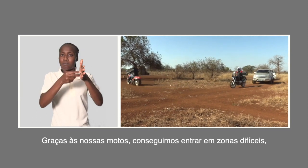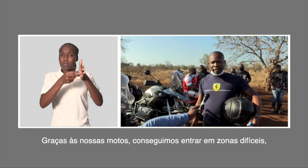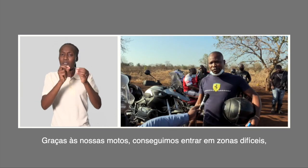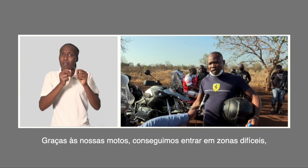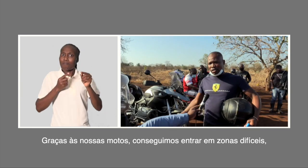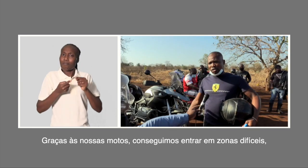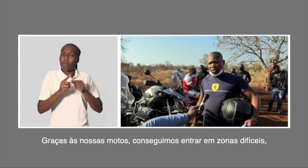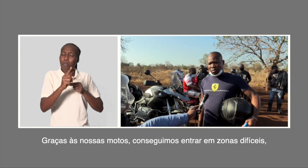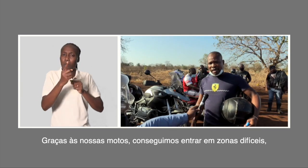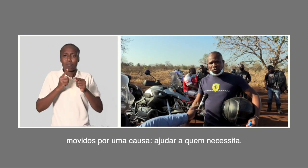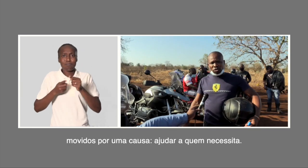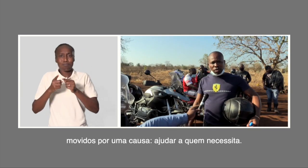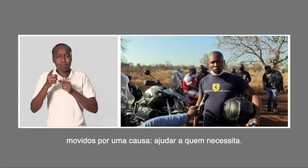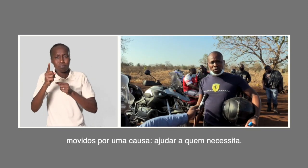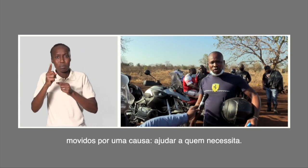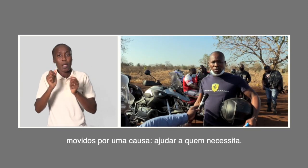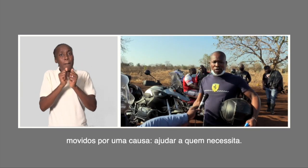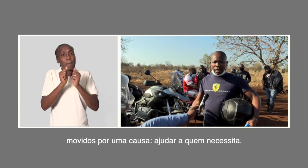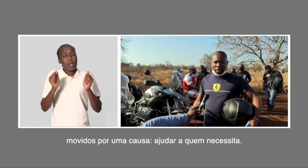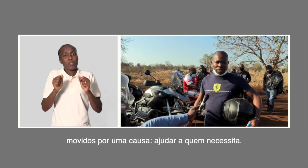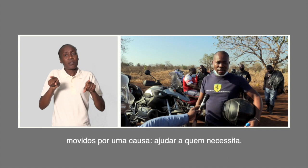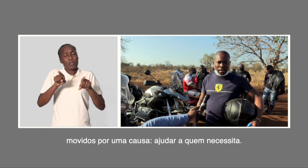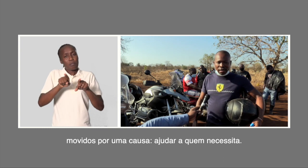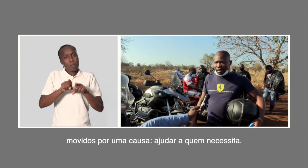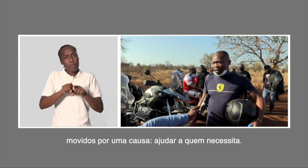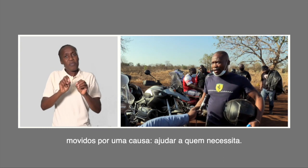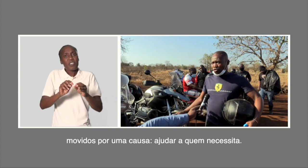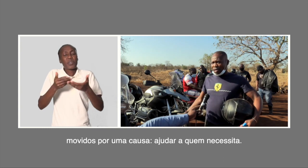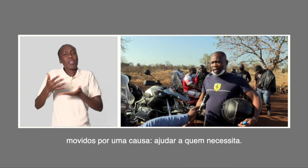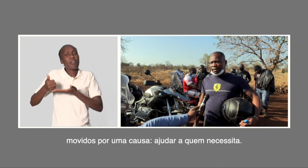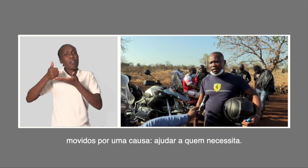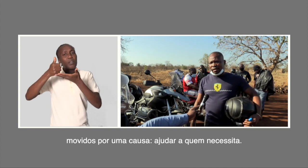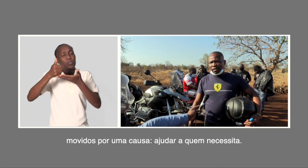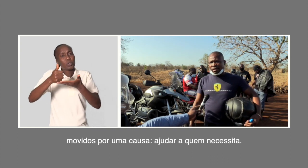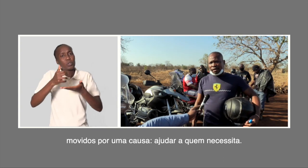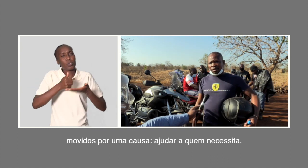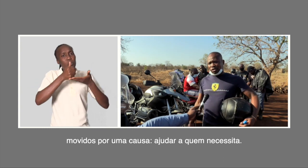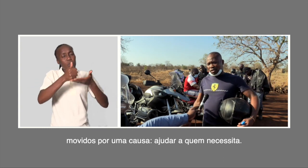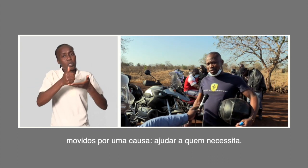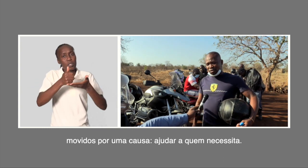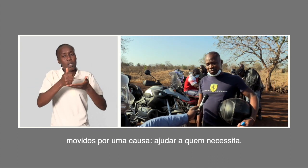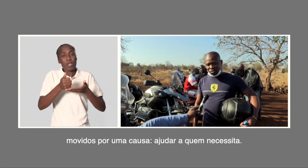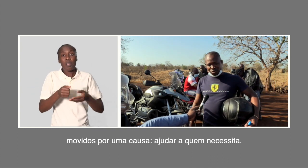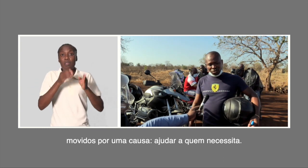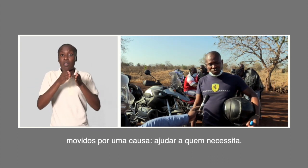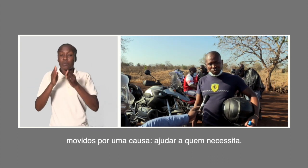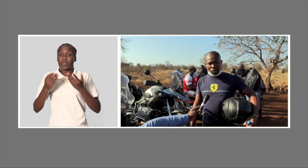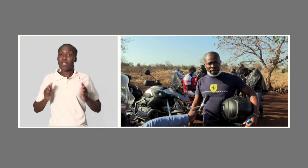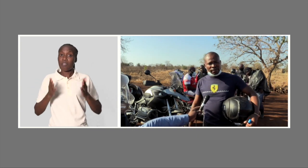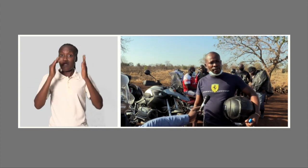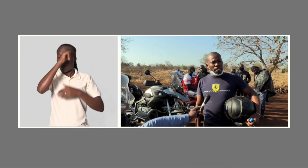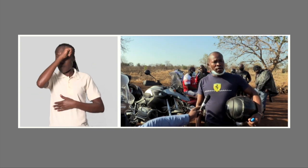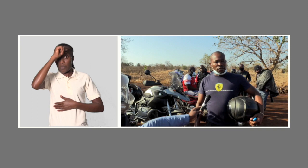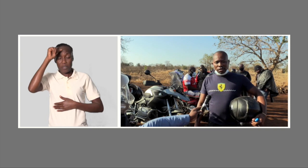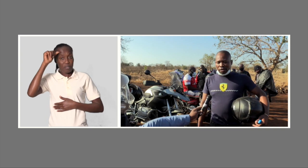zonas difíceis. Mas tudo isso à procura de uma única causa, que é, ajudar aqueles que não